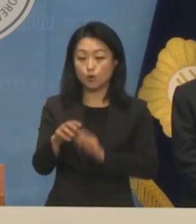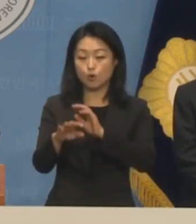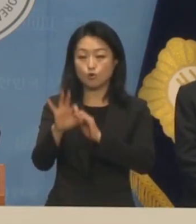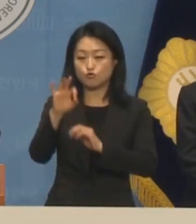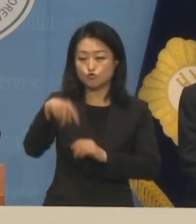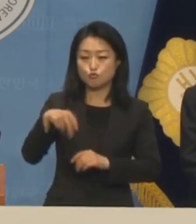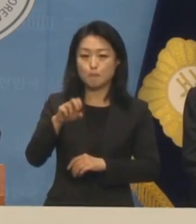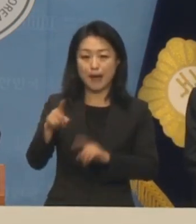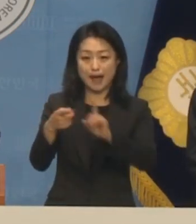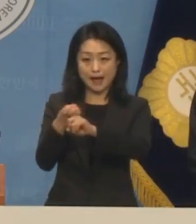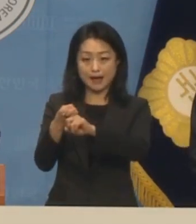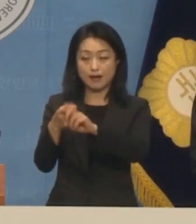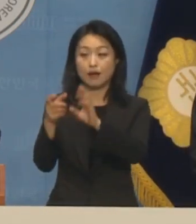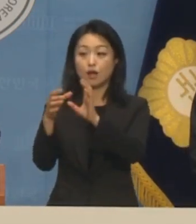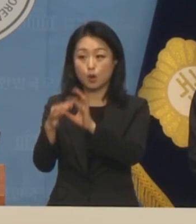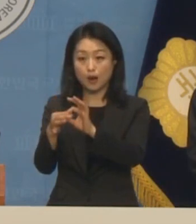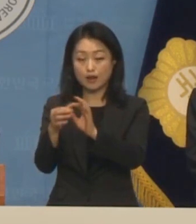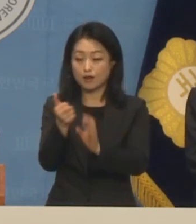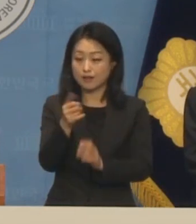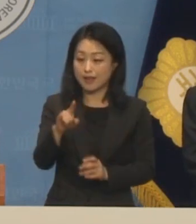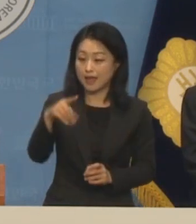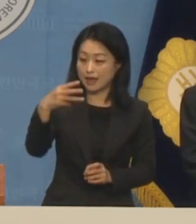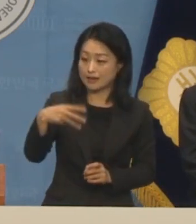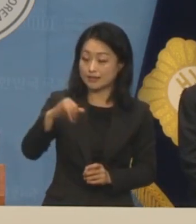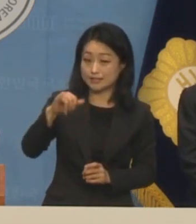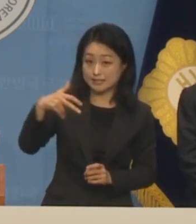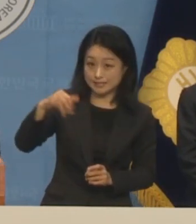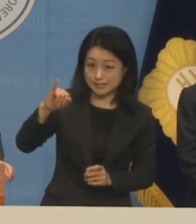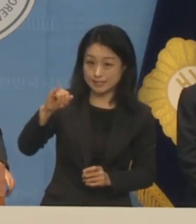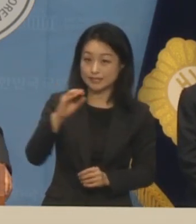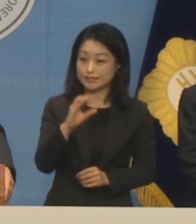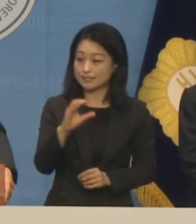우파의 싱크탱크였던 헤리시디나